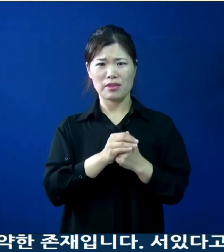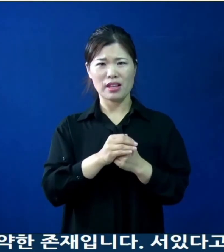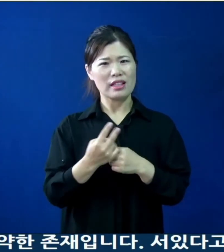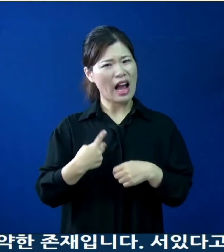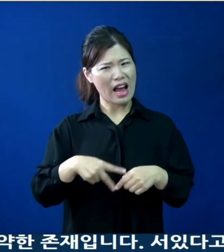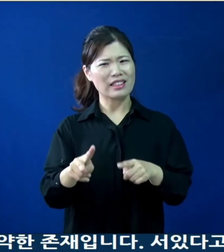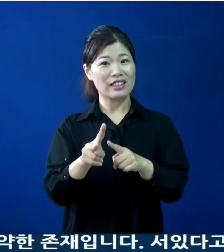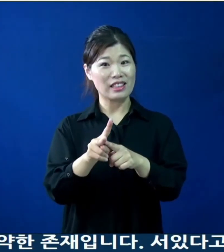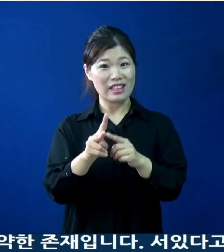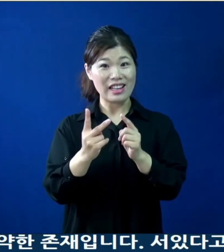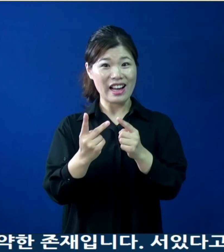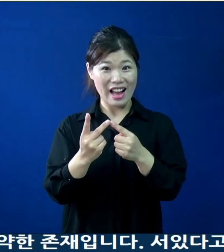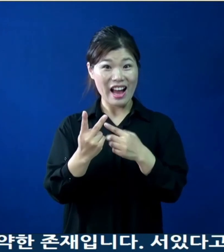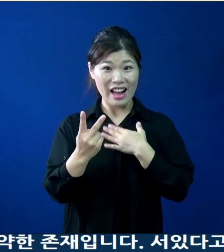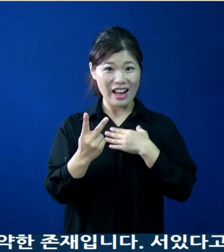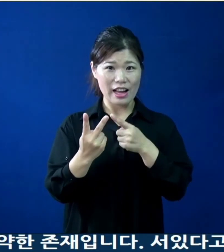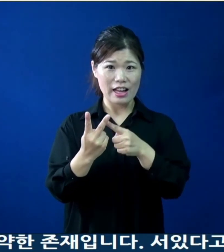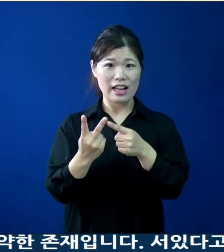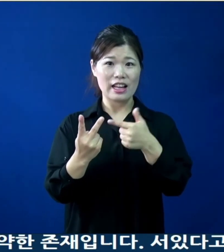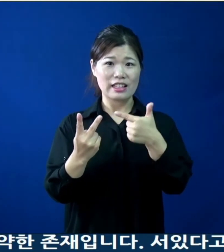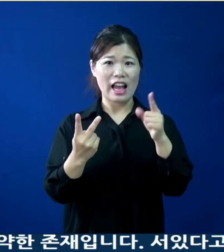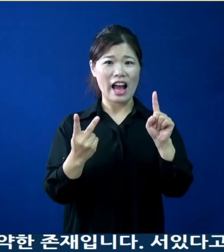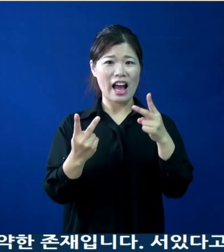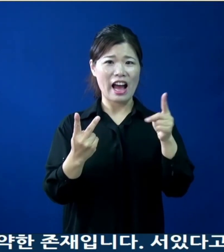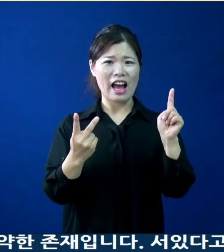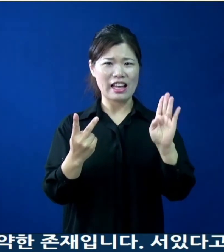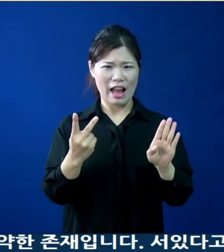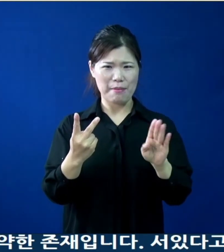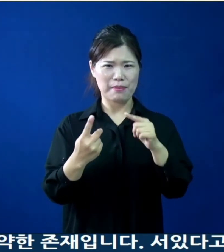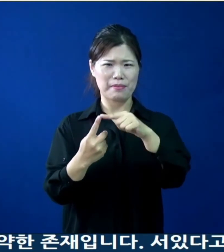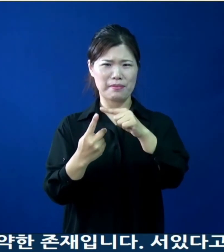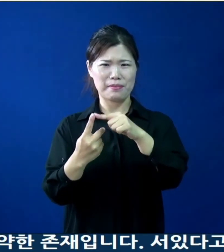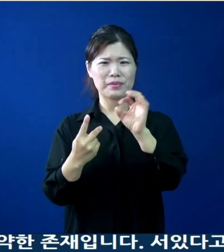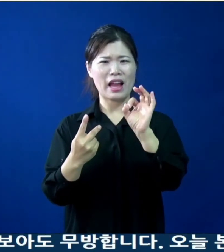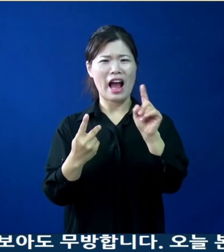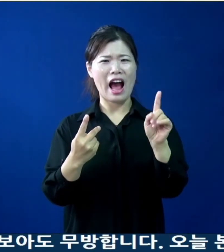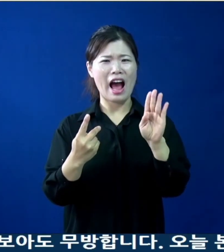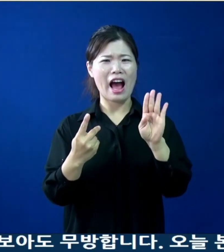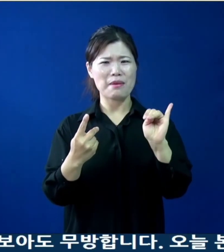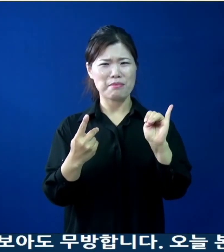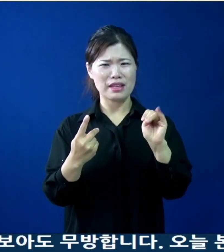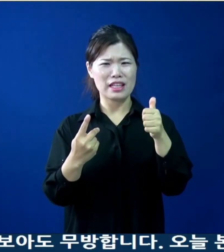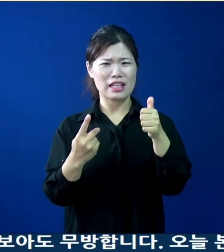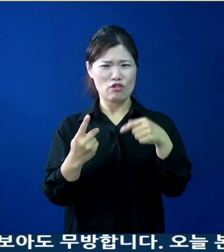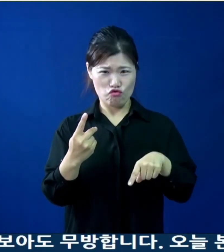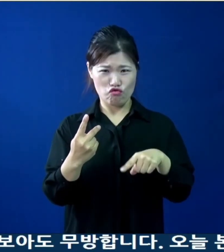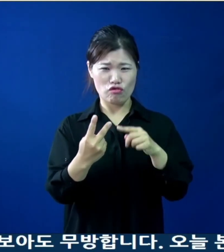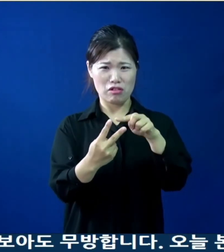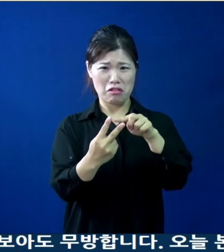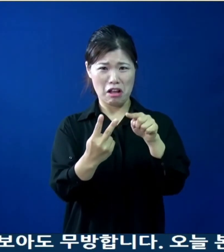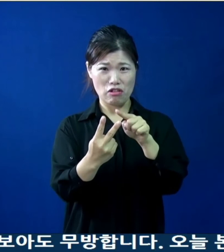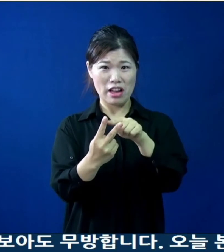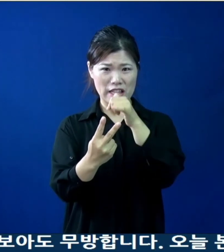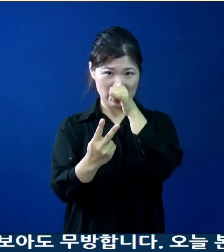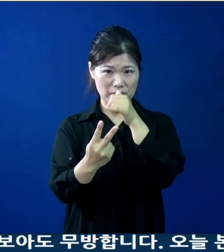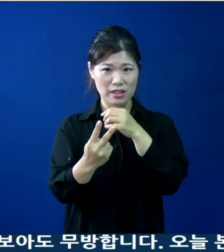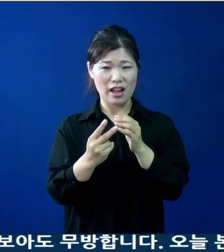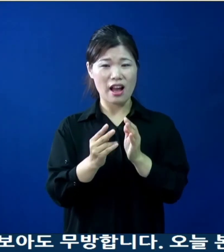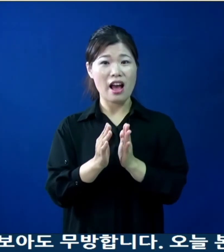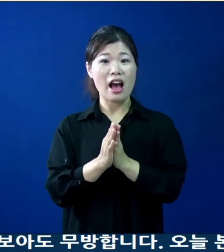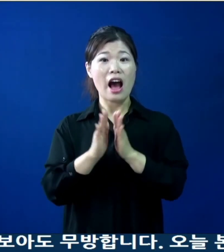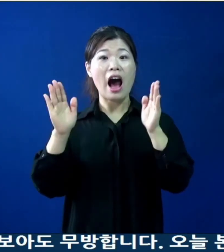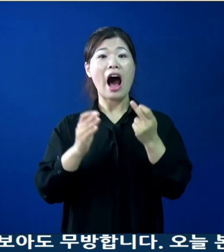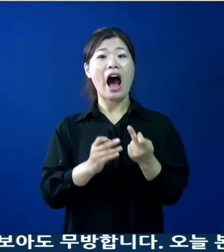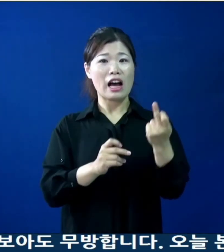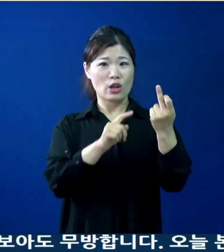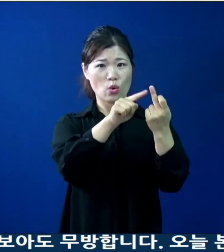것 같아요. 나답과 아비후라 1절에 보면 그렇게 되어 있고요. 나답과 아비후는 아론의 4명의